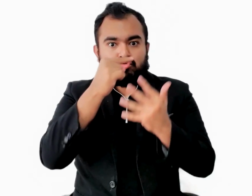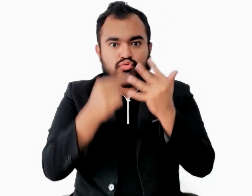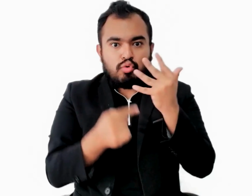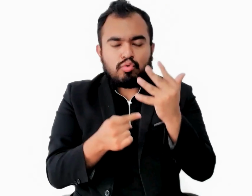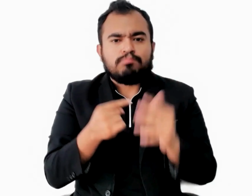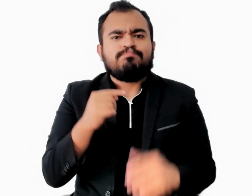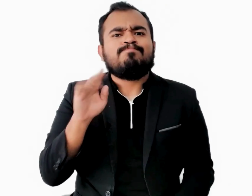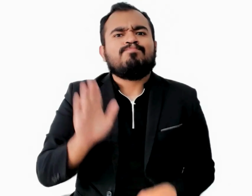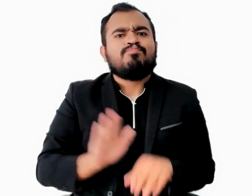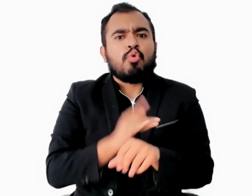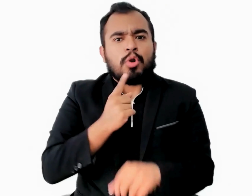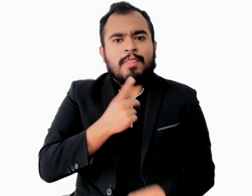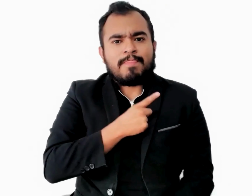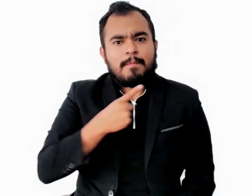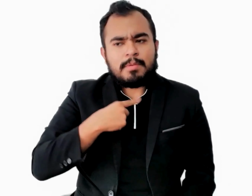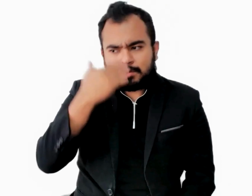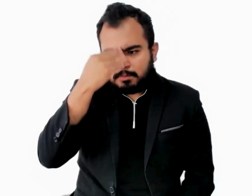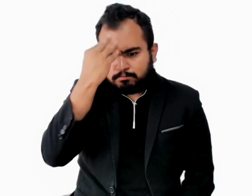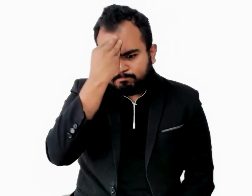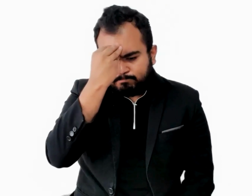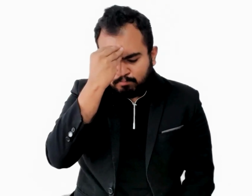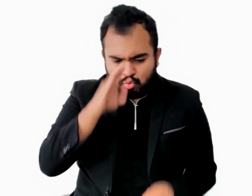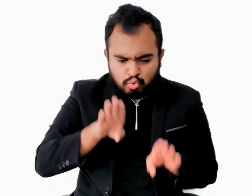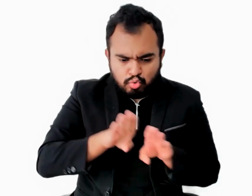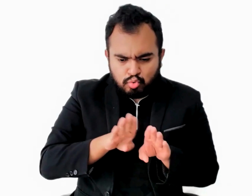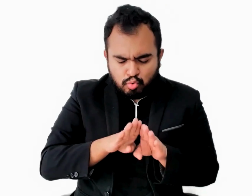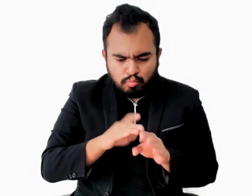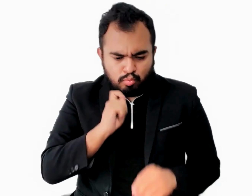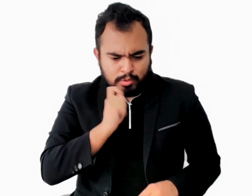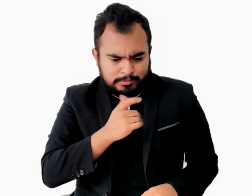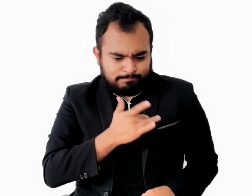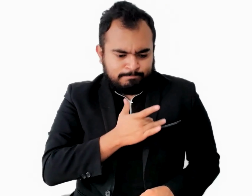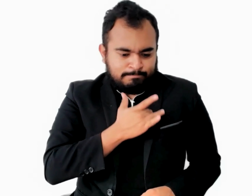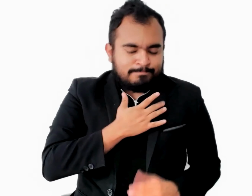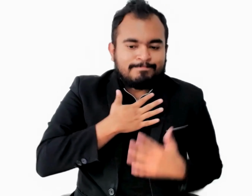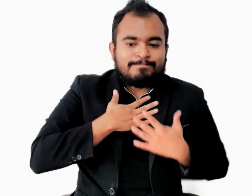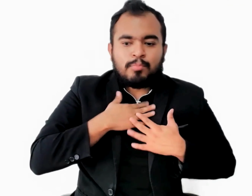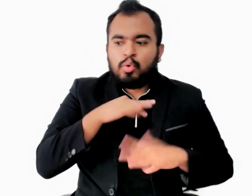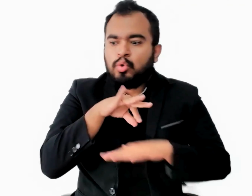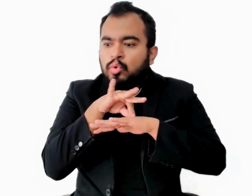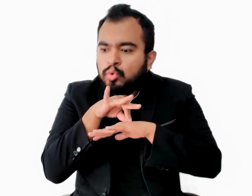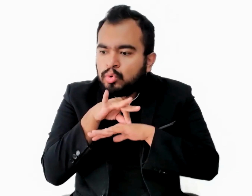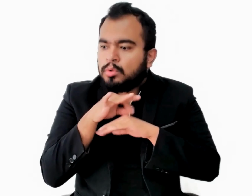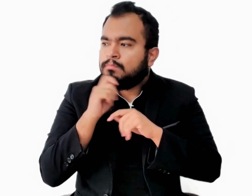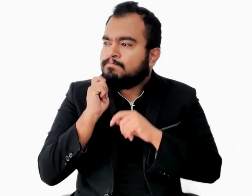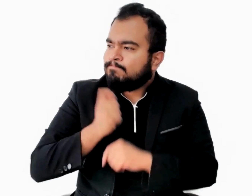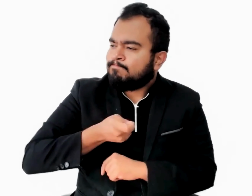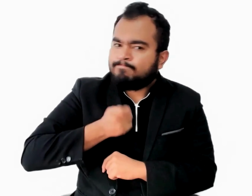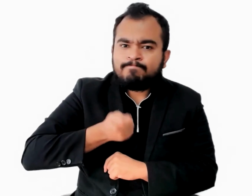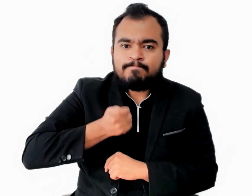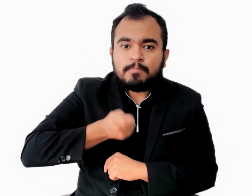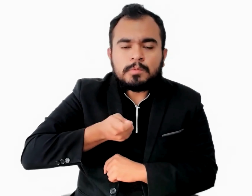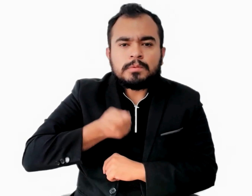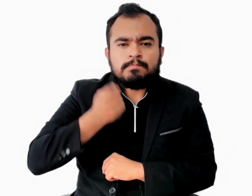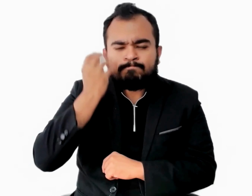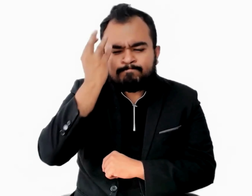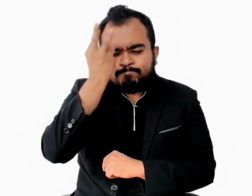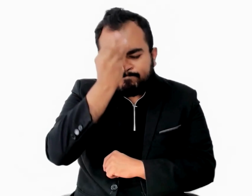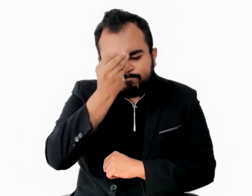una reflexión sobre cómo nosotros entendemos, vivimos y sentimos nuestras emociones para tener esta reflexión de cómo y desde dónde